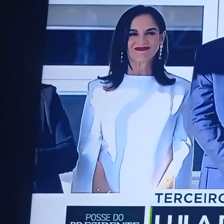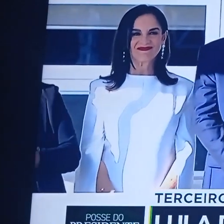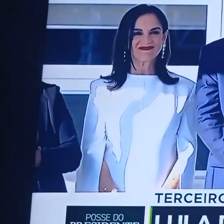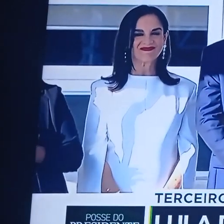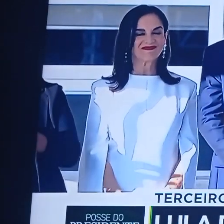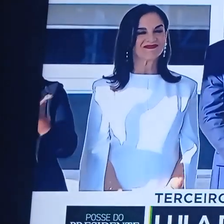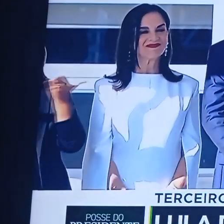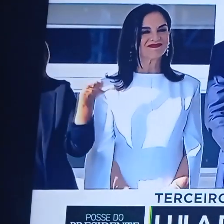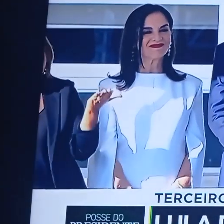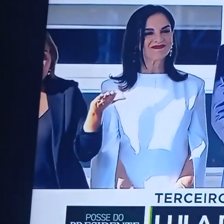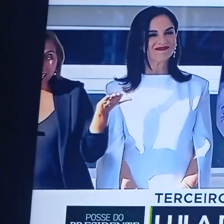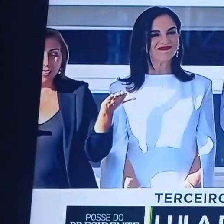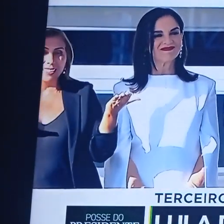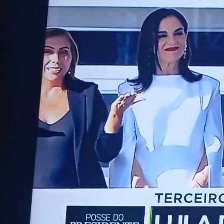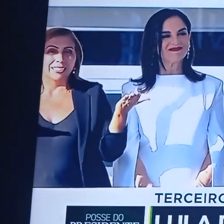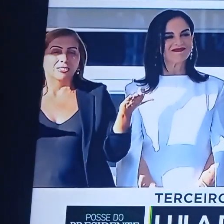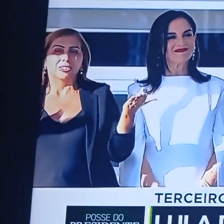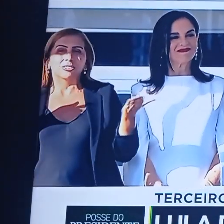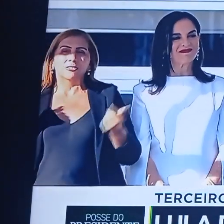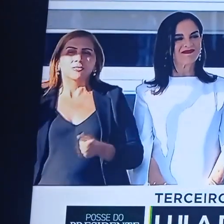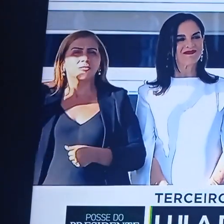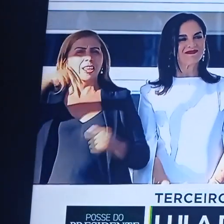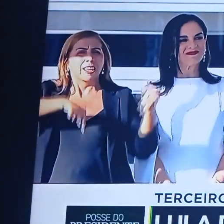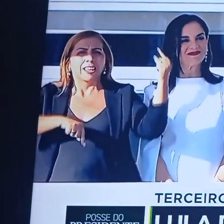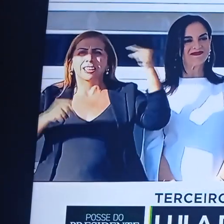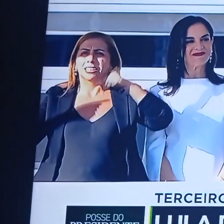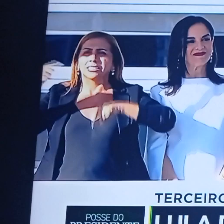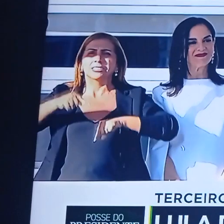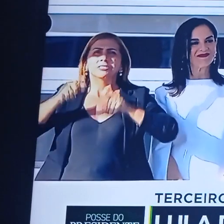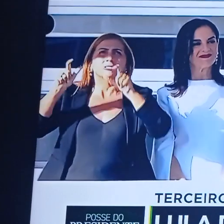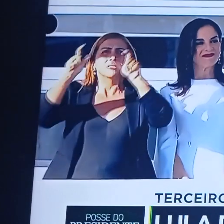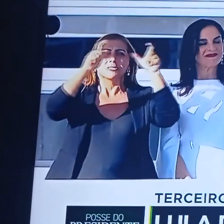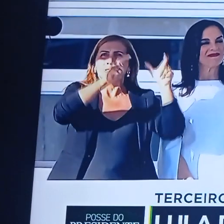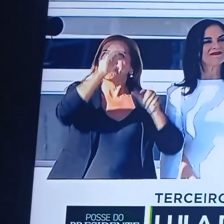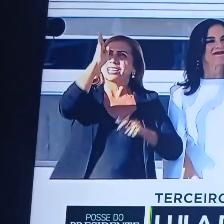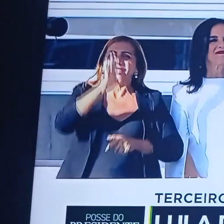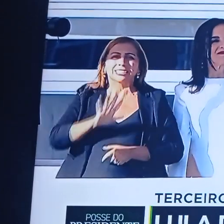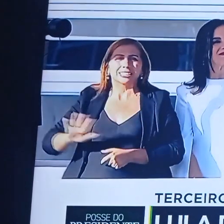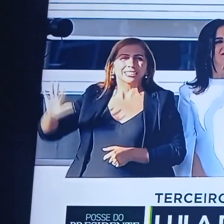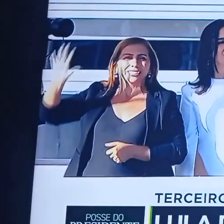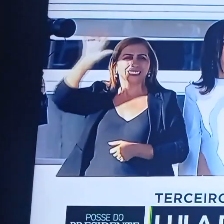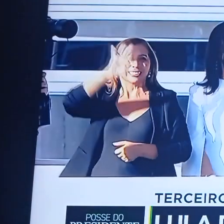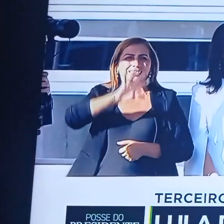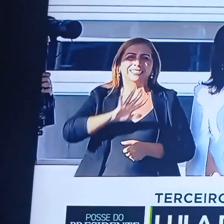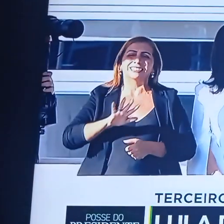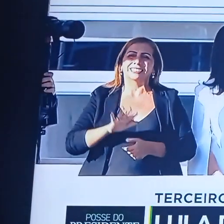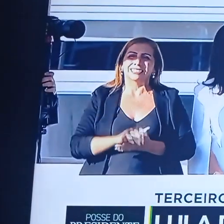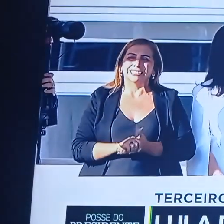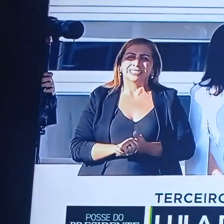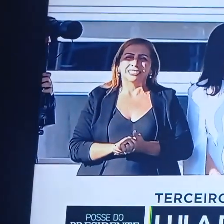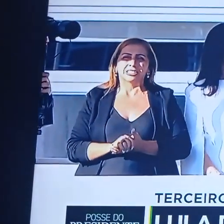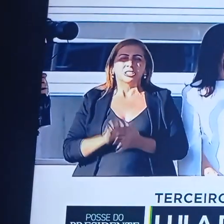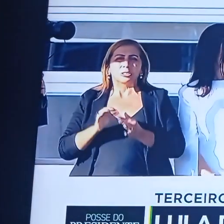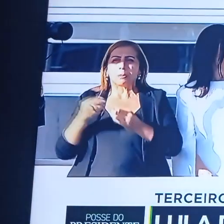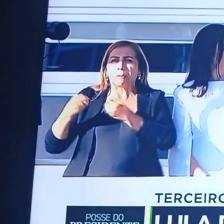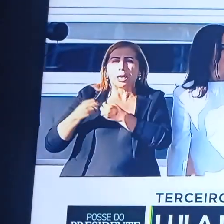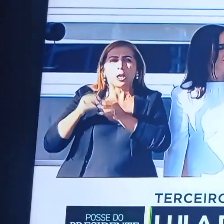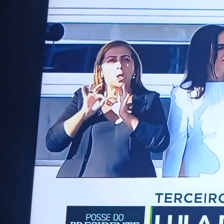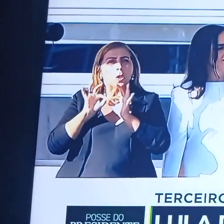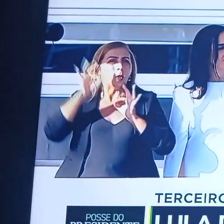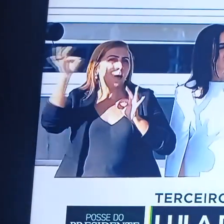A vocês, que vieram de todos os cantos deste país, de perto ou de muito